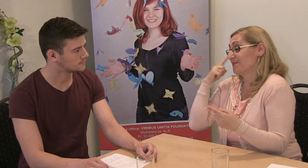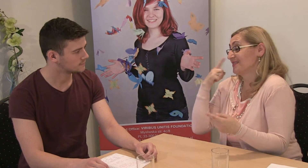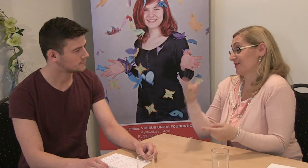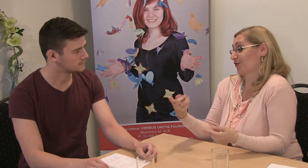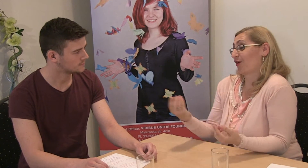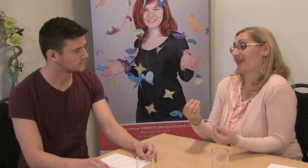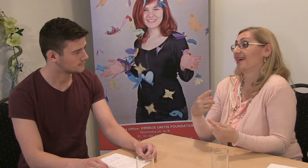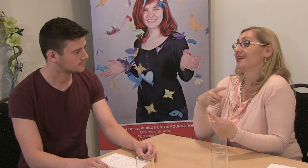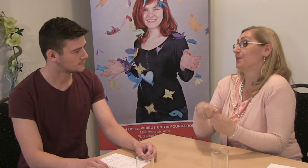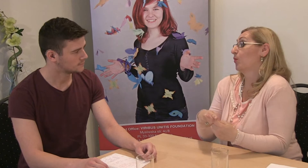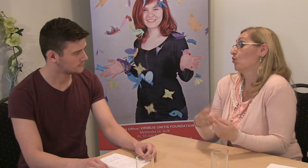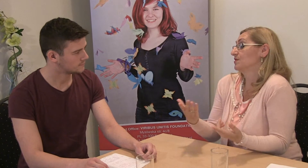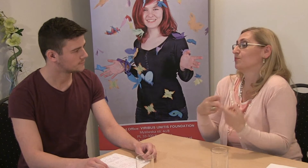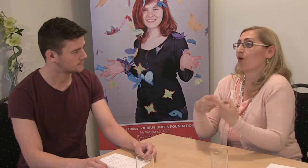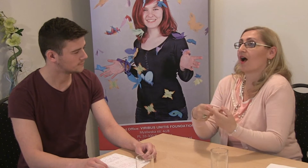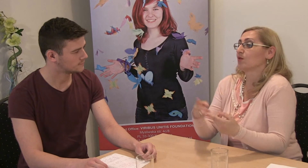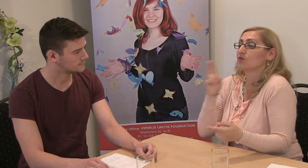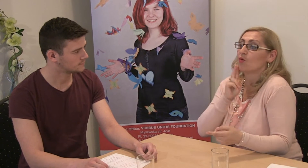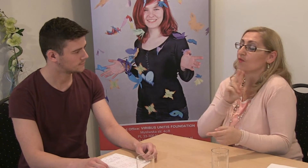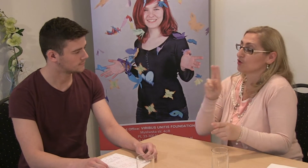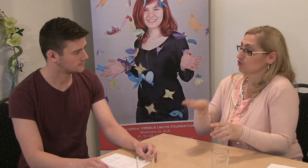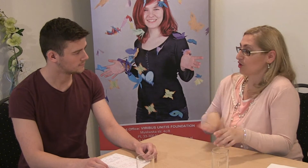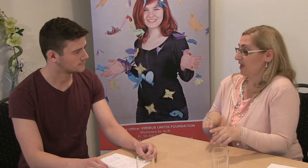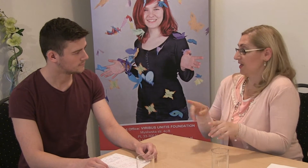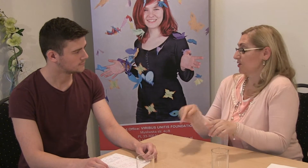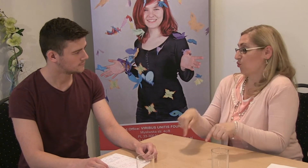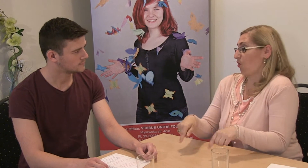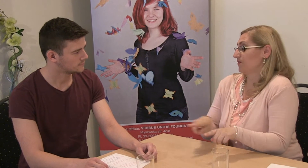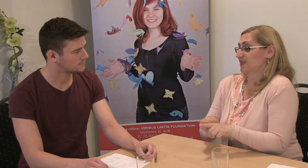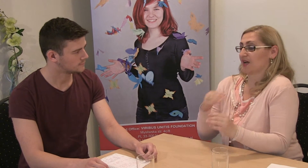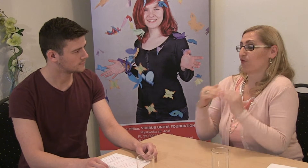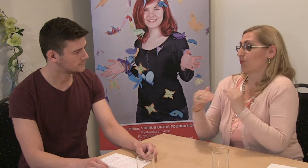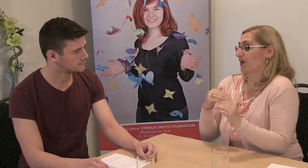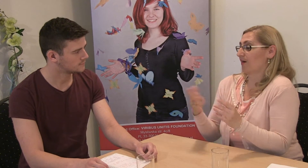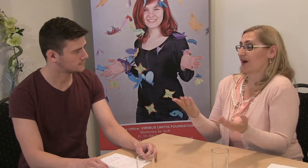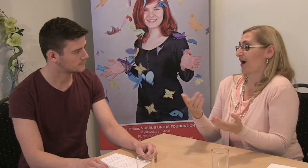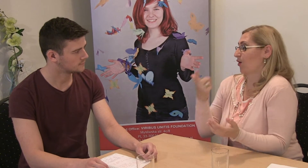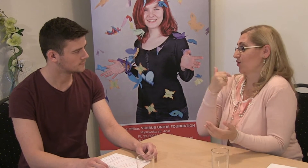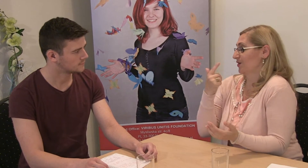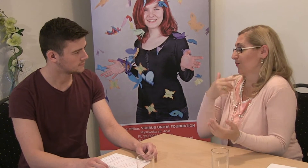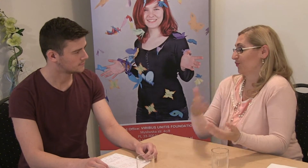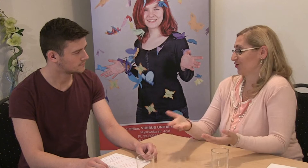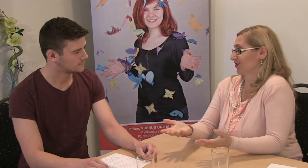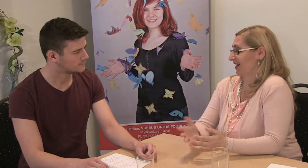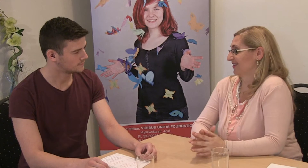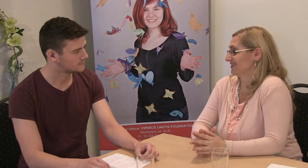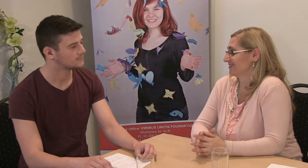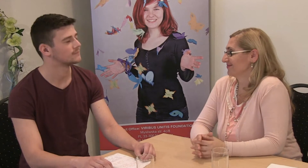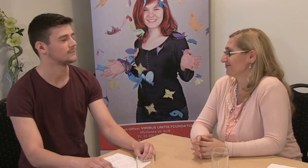71 godina je bio muškarac. Ovog puta pokazujemo da jedna žena može da bude ravnopravna sa